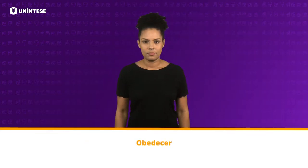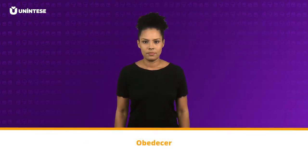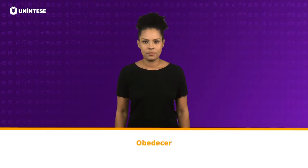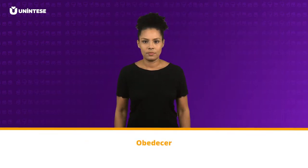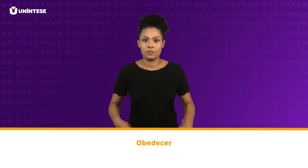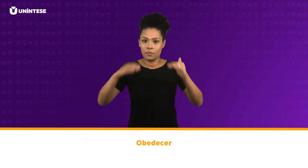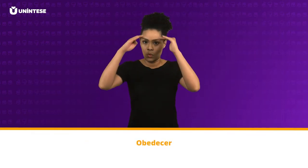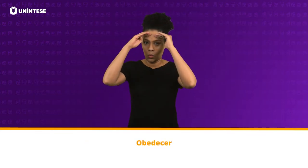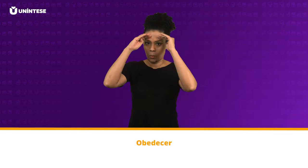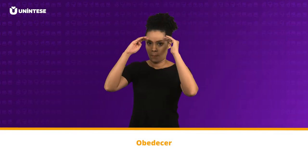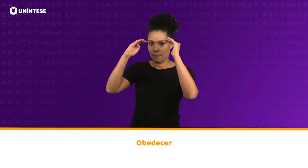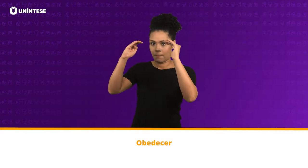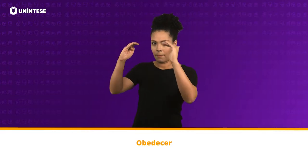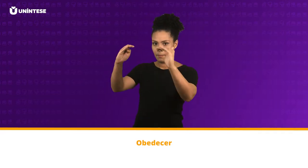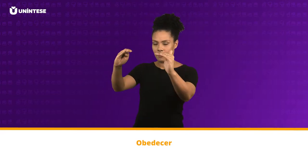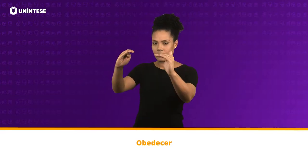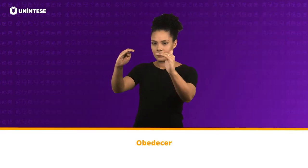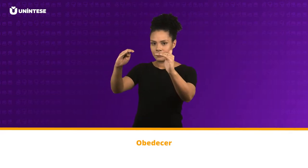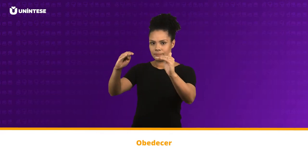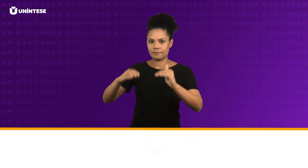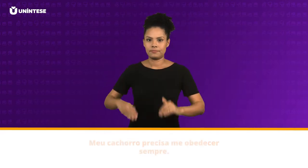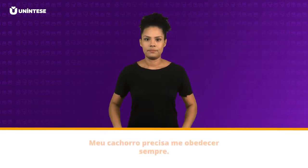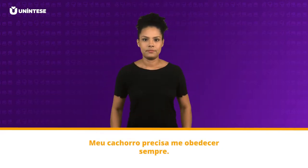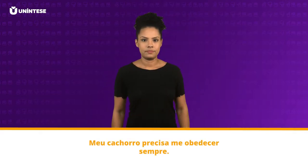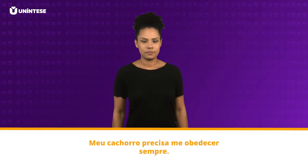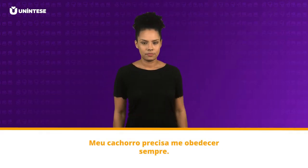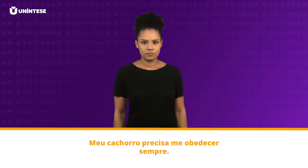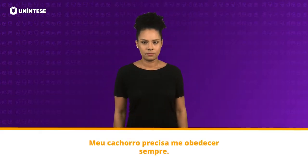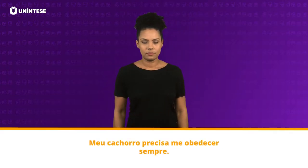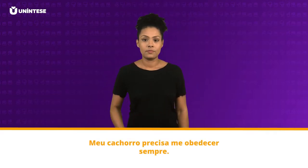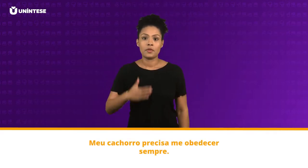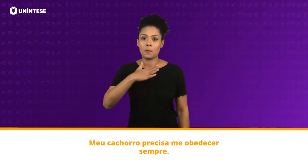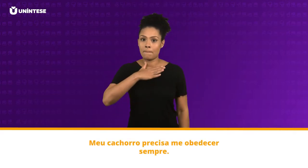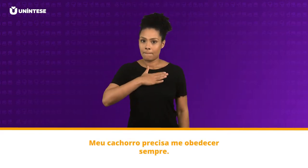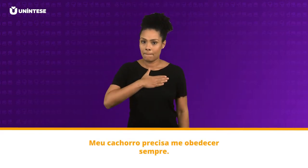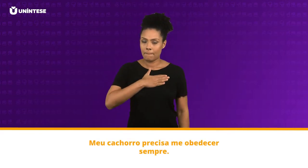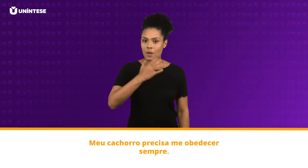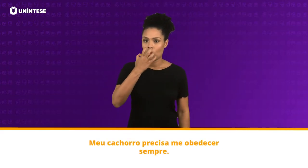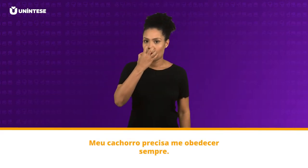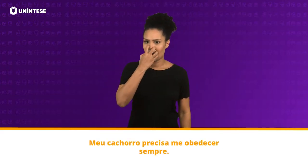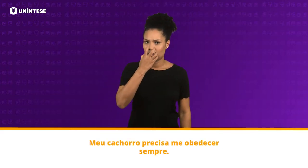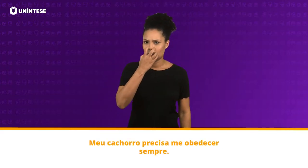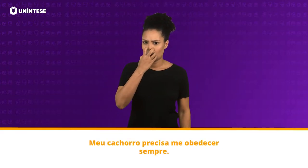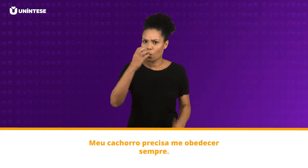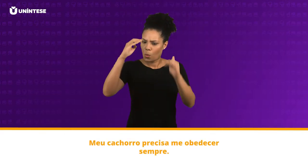Obedecer Obedecer cachorro precisa me obedecer sempre.